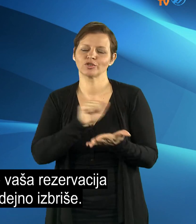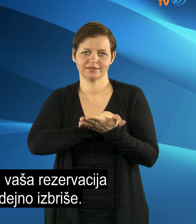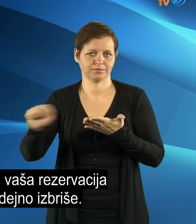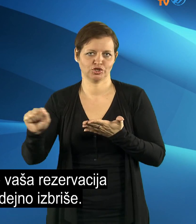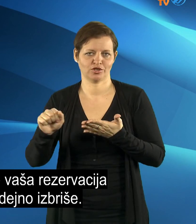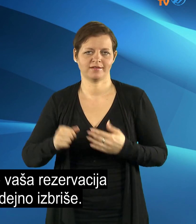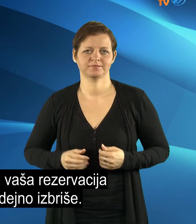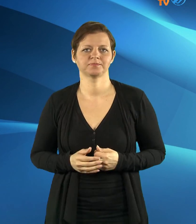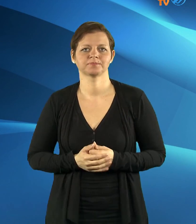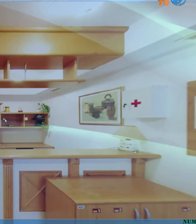izbriše.